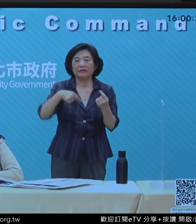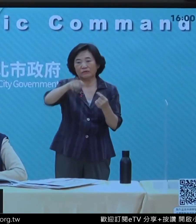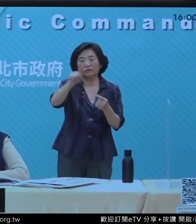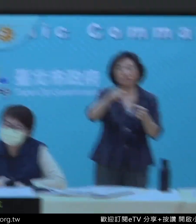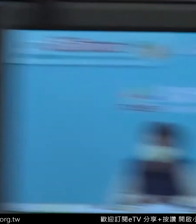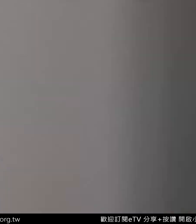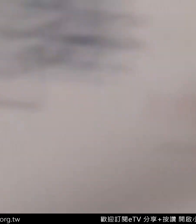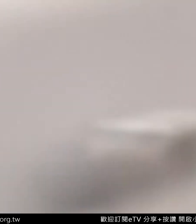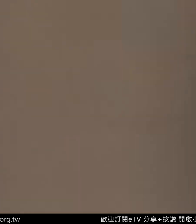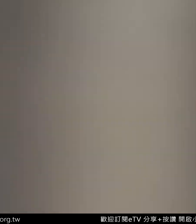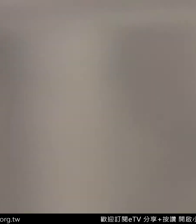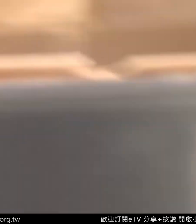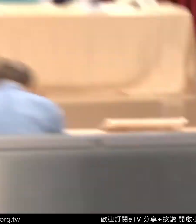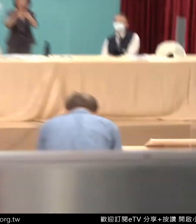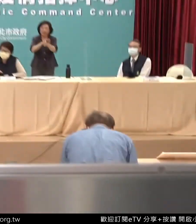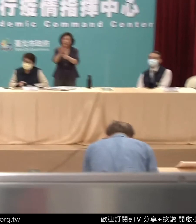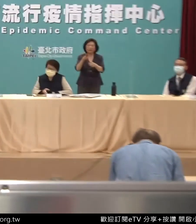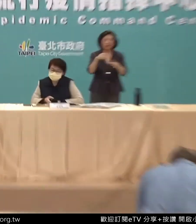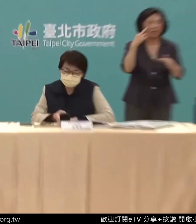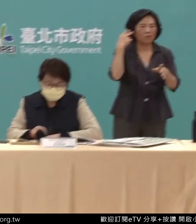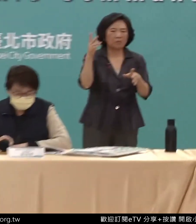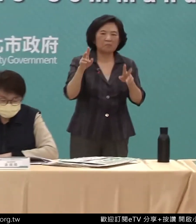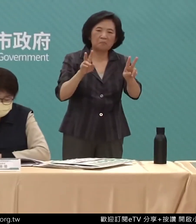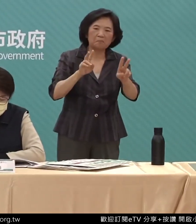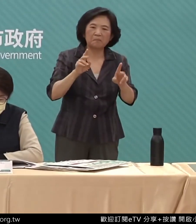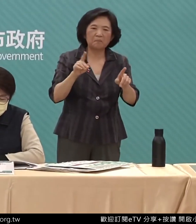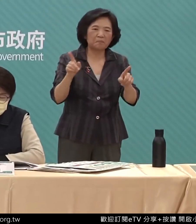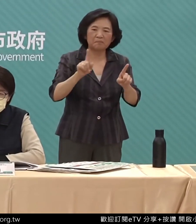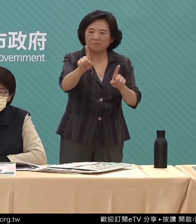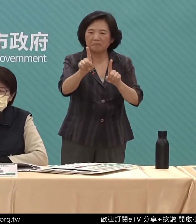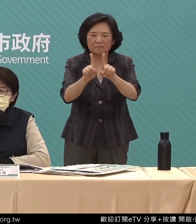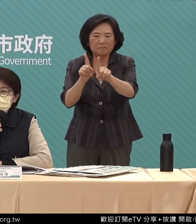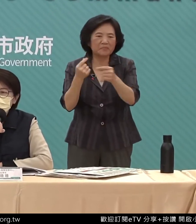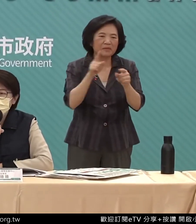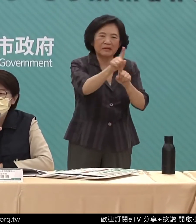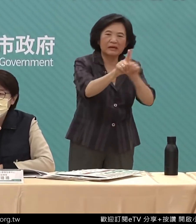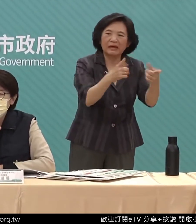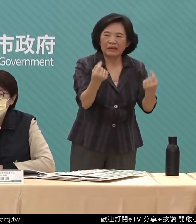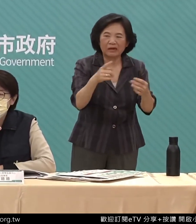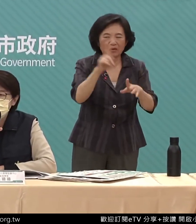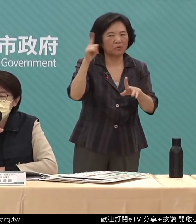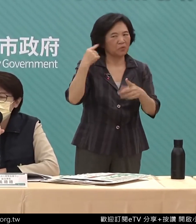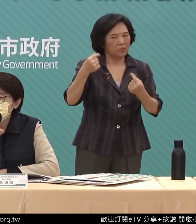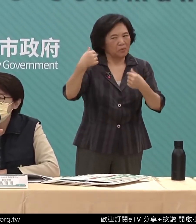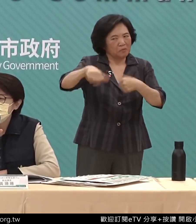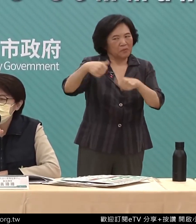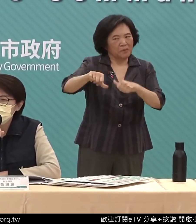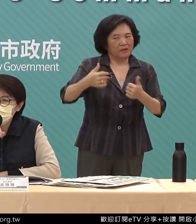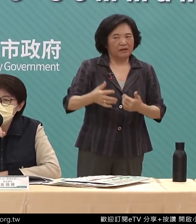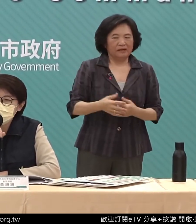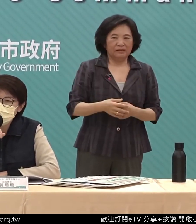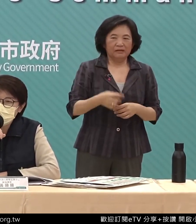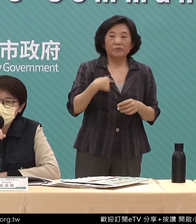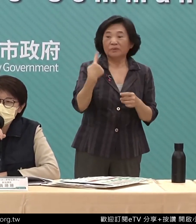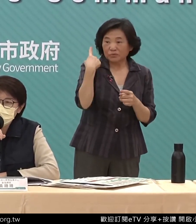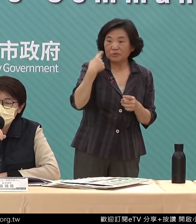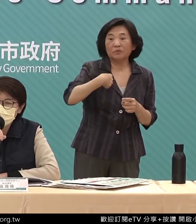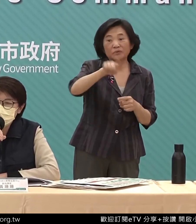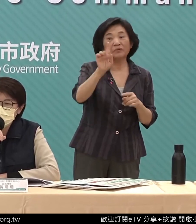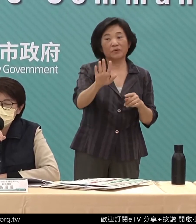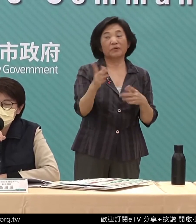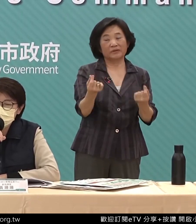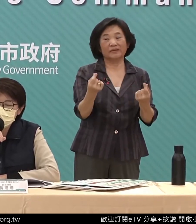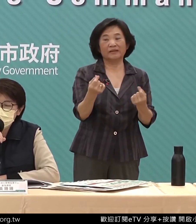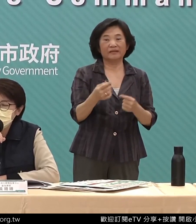医中心院区跟仁爱院区，那现在感觉好像有两个人有在较劲的意味。 我不是今天才去，我昨天也去木栅，而